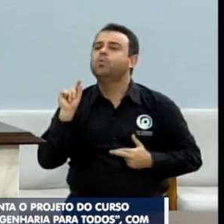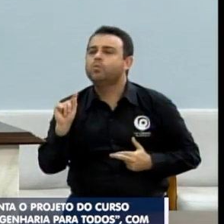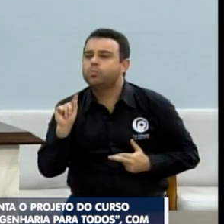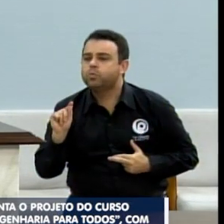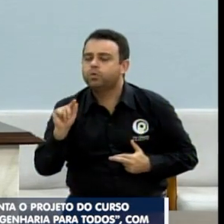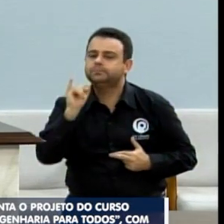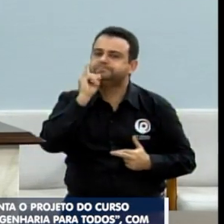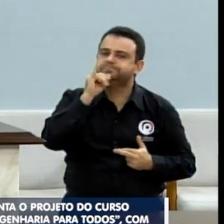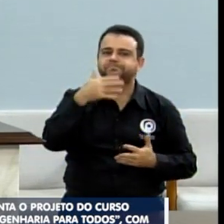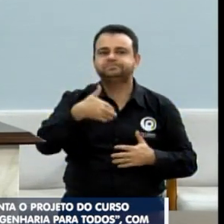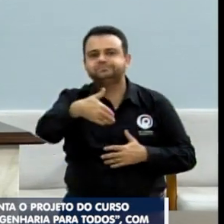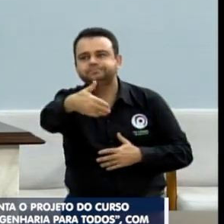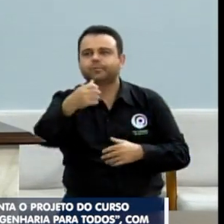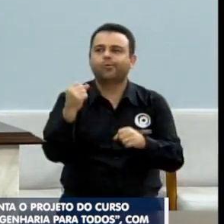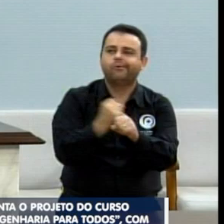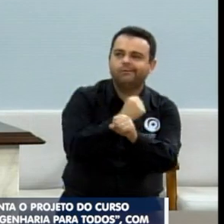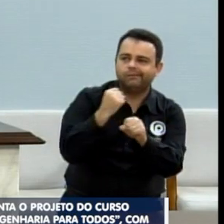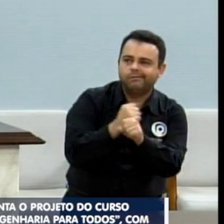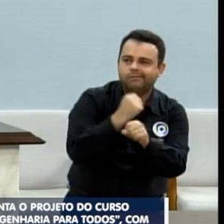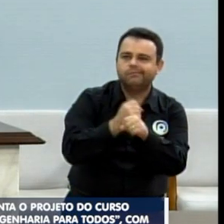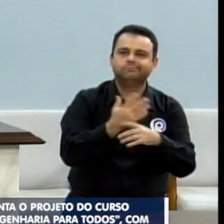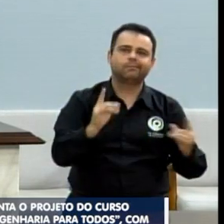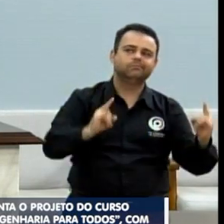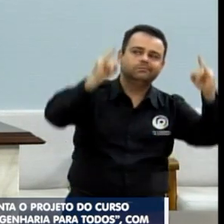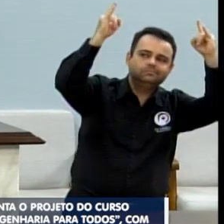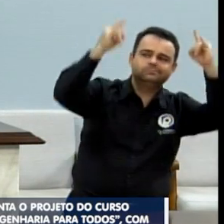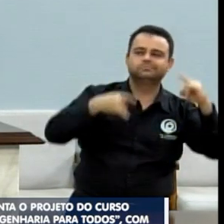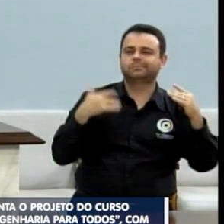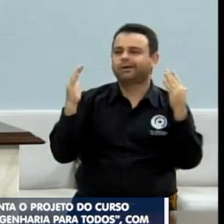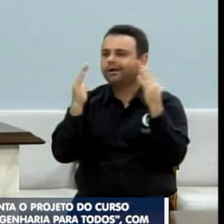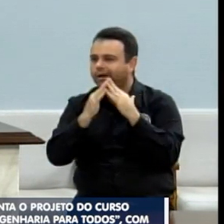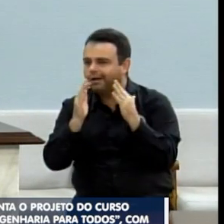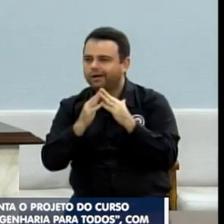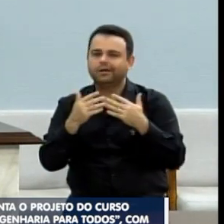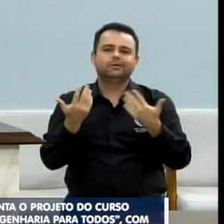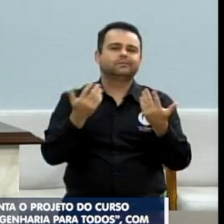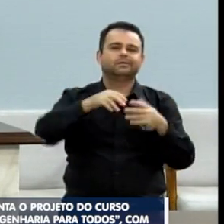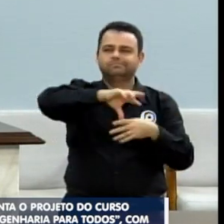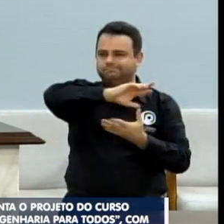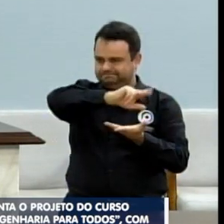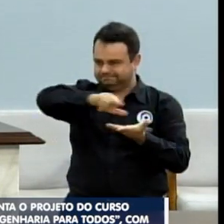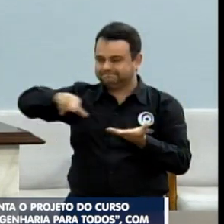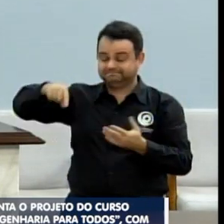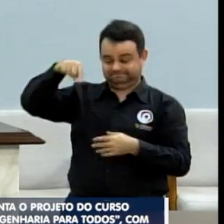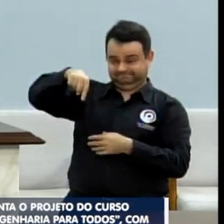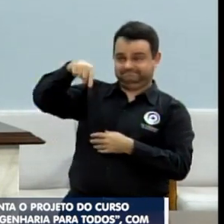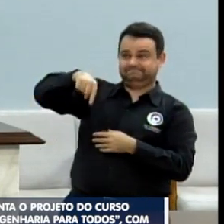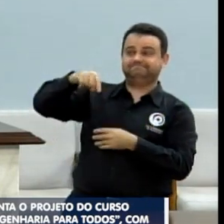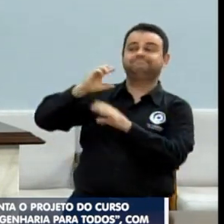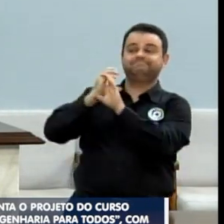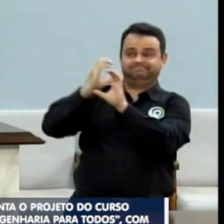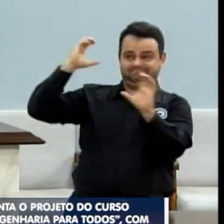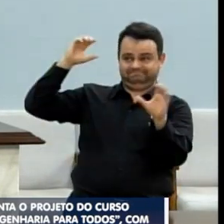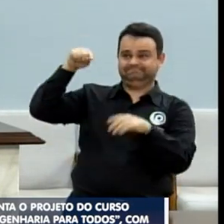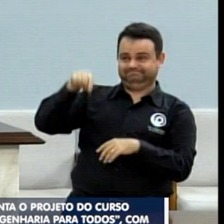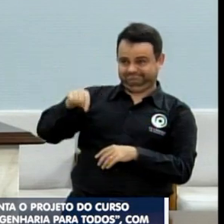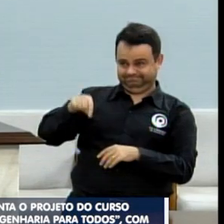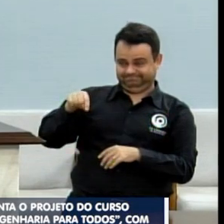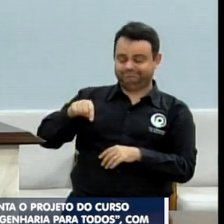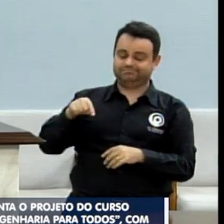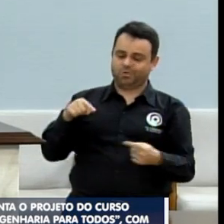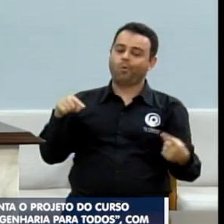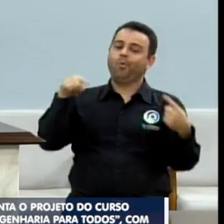e manutenção dos ambientes construídos. Então, ela tem um papel fundamental na garantia da inclusão de todos